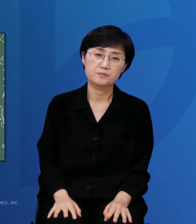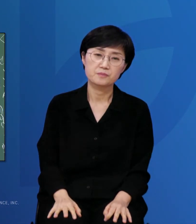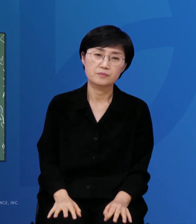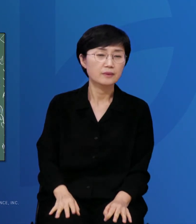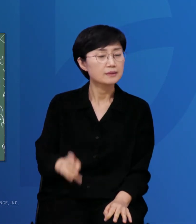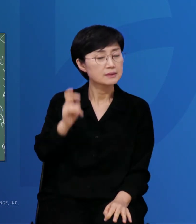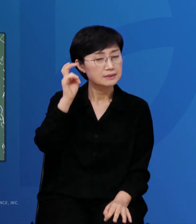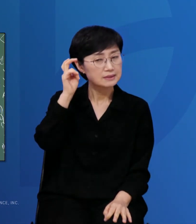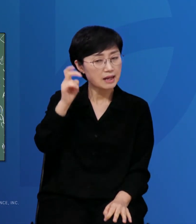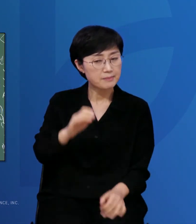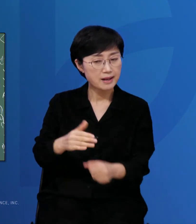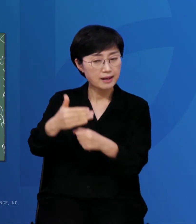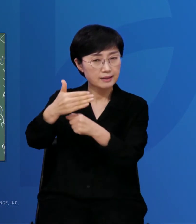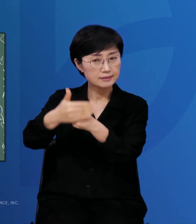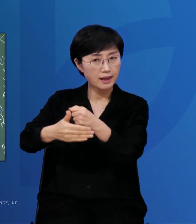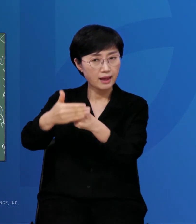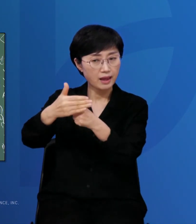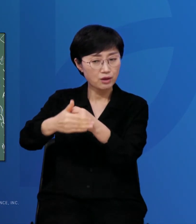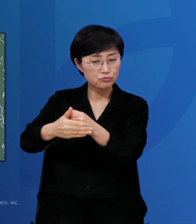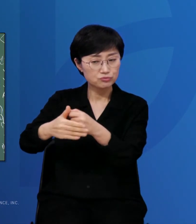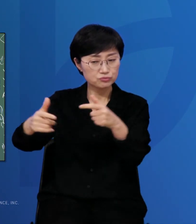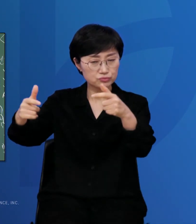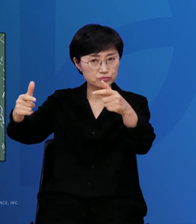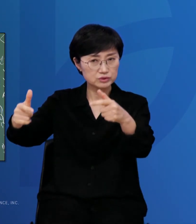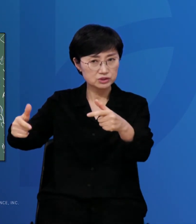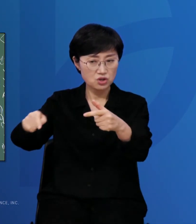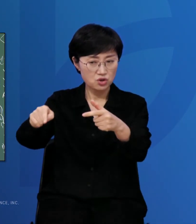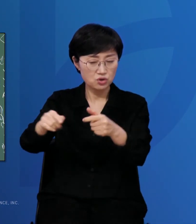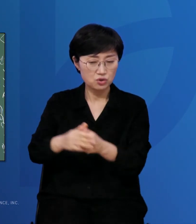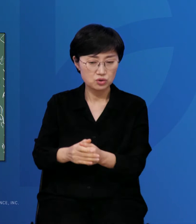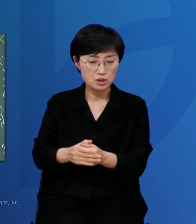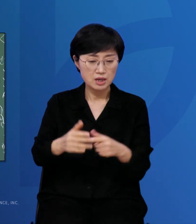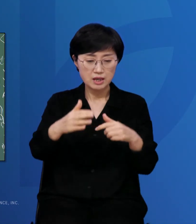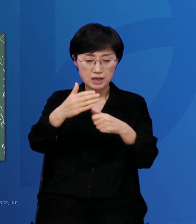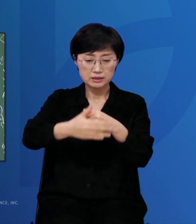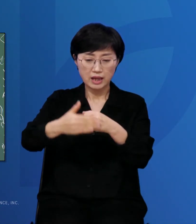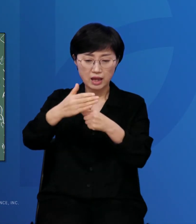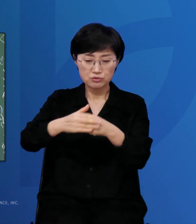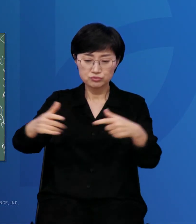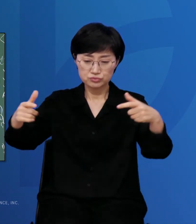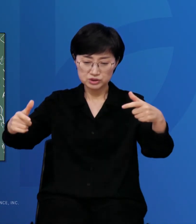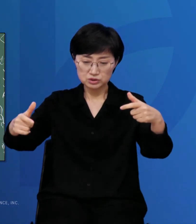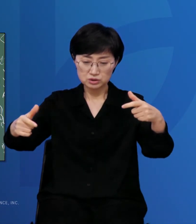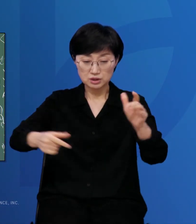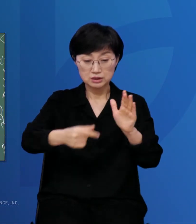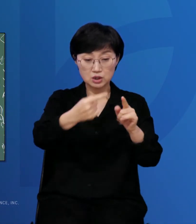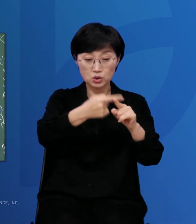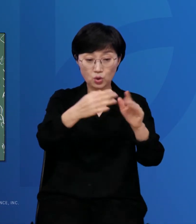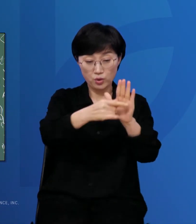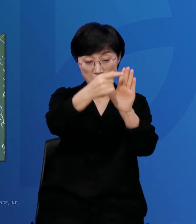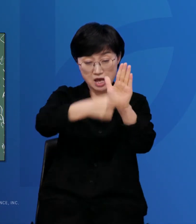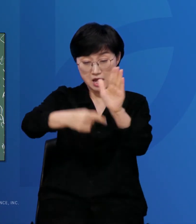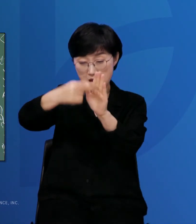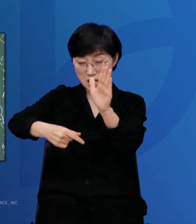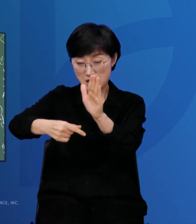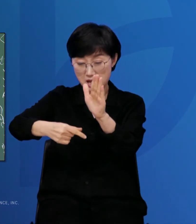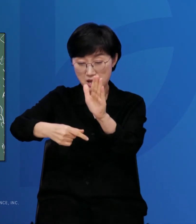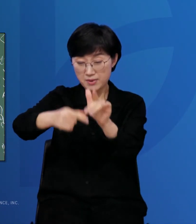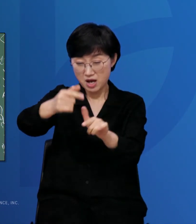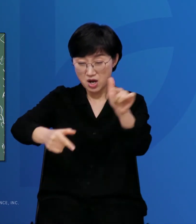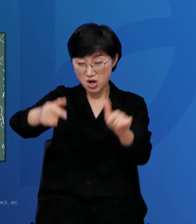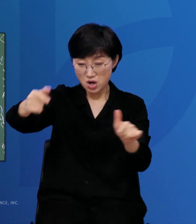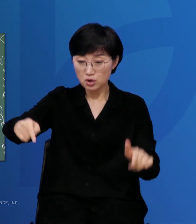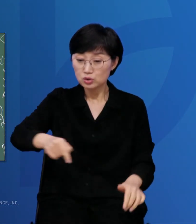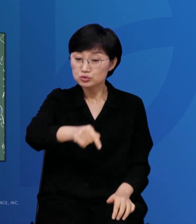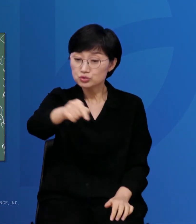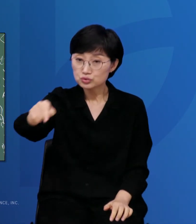아마 대구 전 교회 중에 교단 창계 상관없이 237 날 시스템 보낼 수 있는